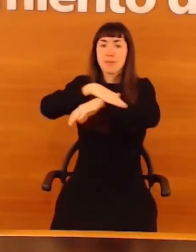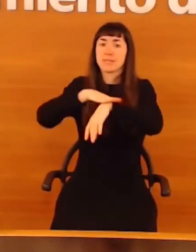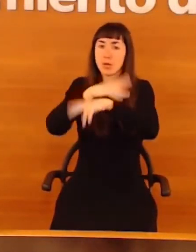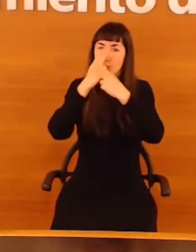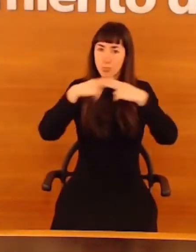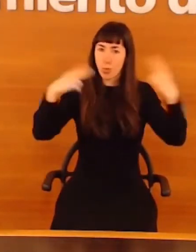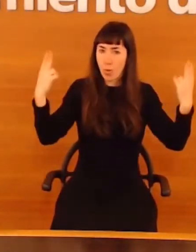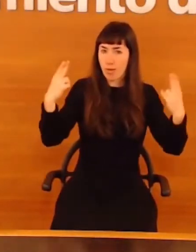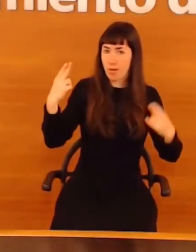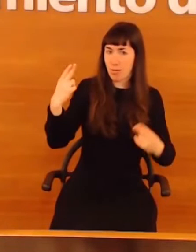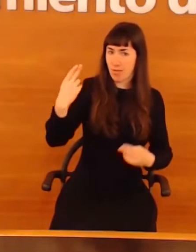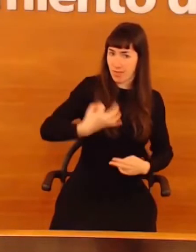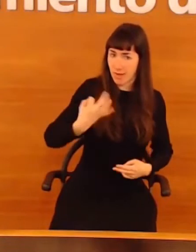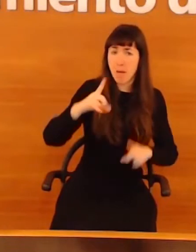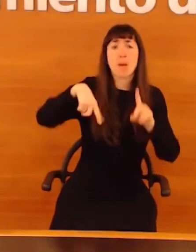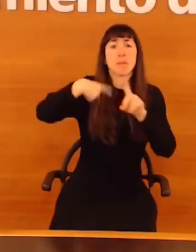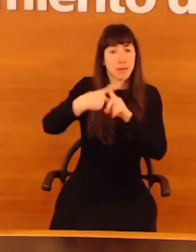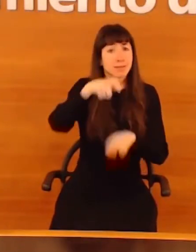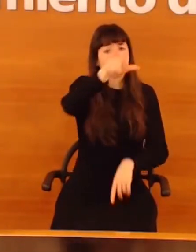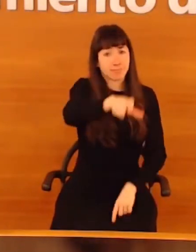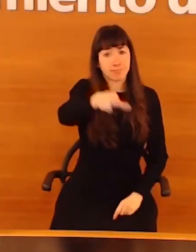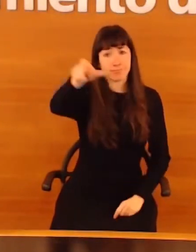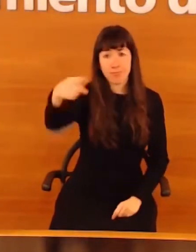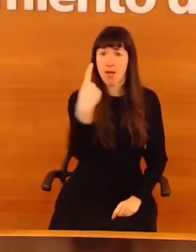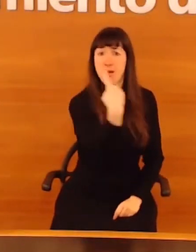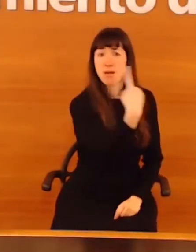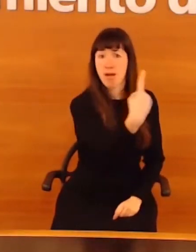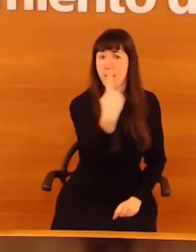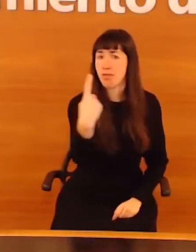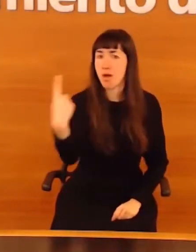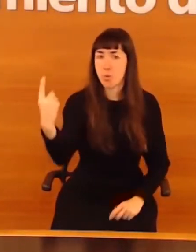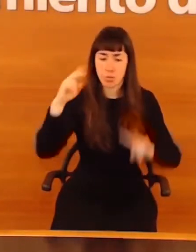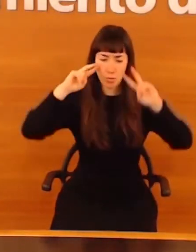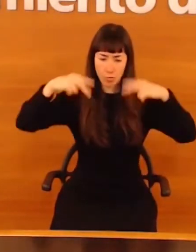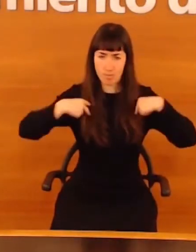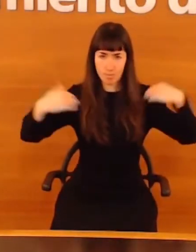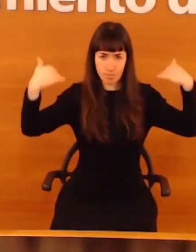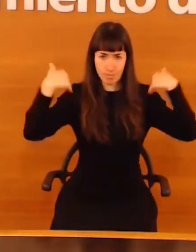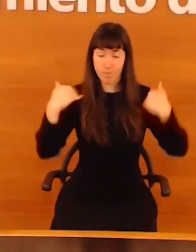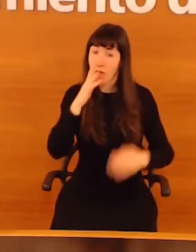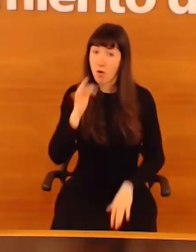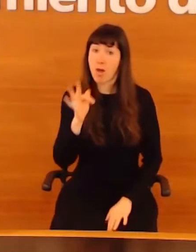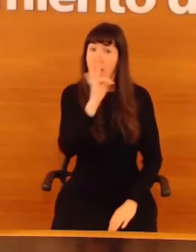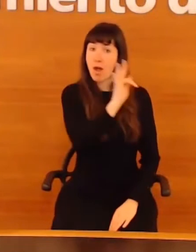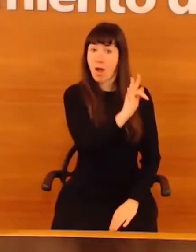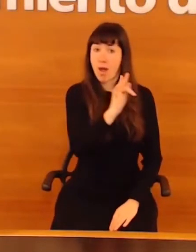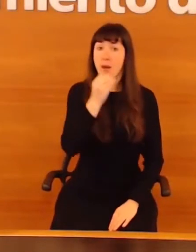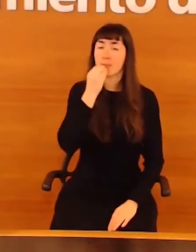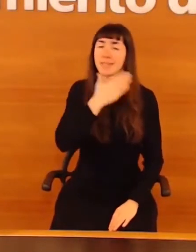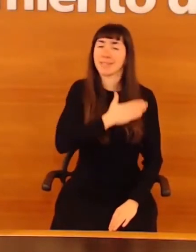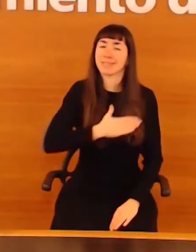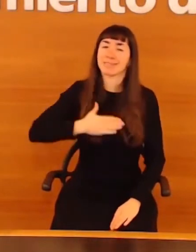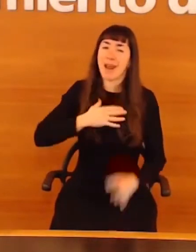de asumirla como vecinos y vecinas de esta ciudad. Ahora paso la palabra a la concejala y responsable de